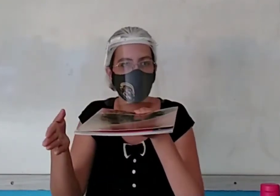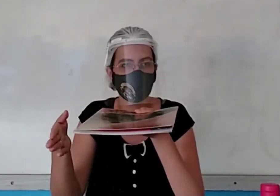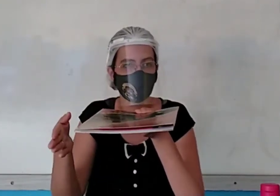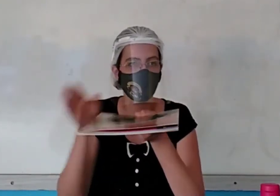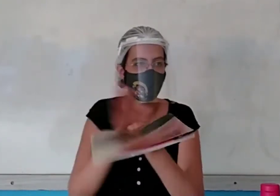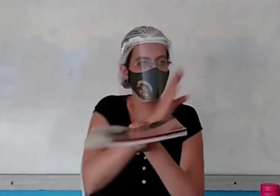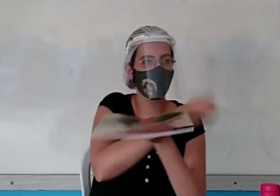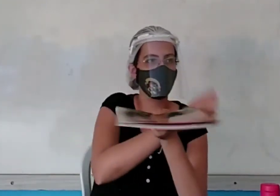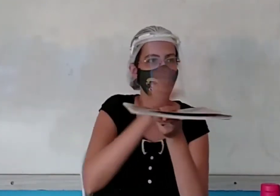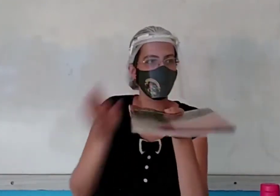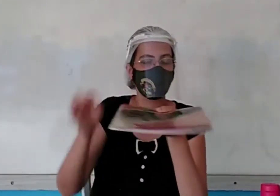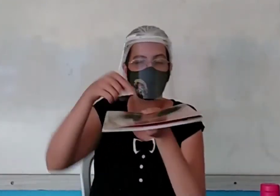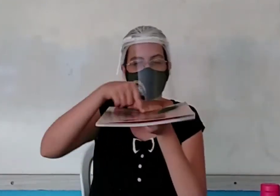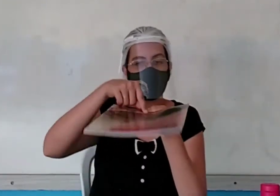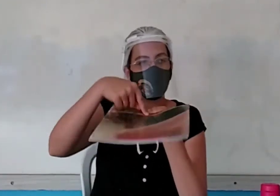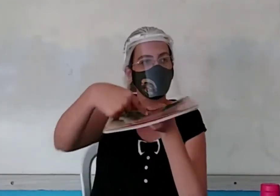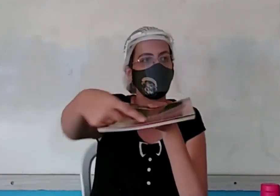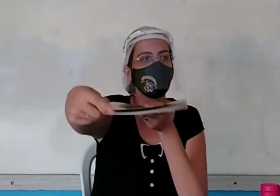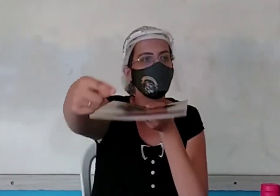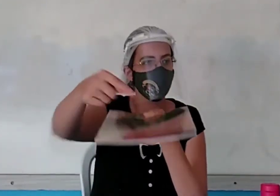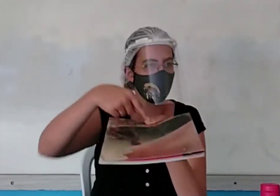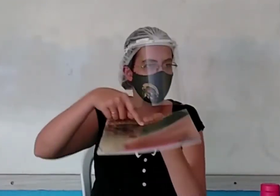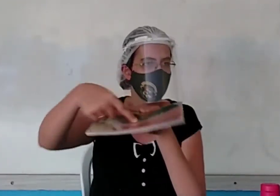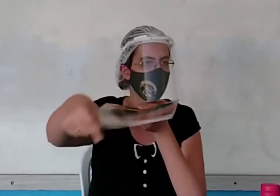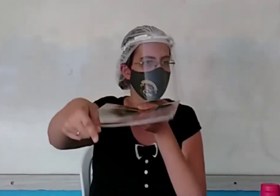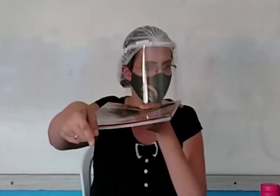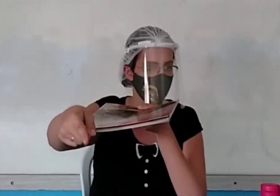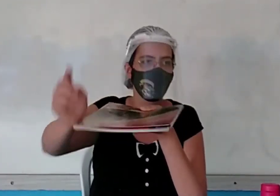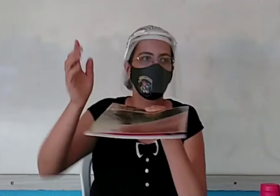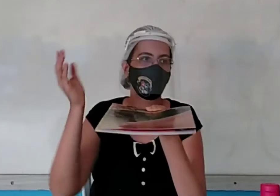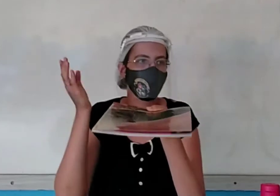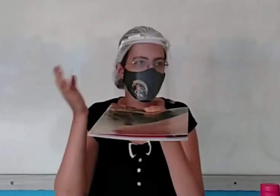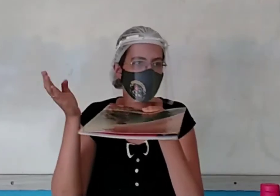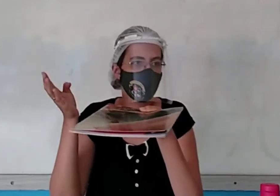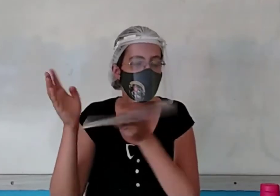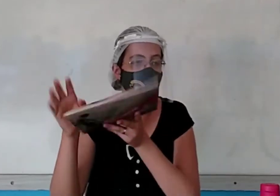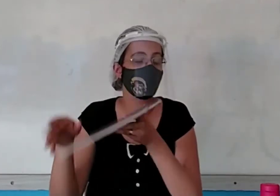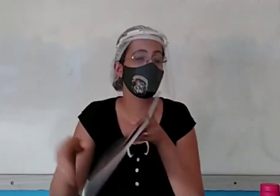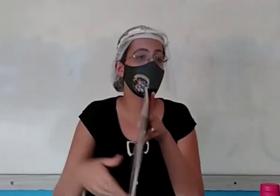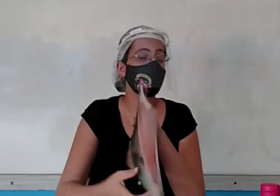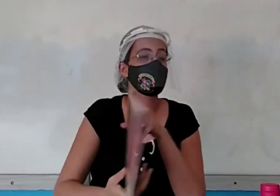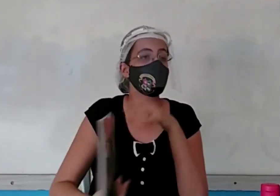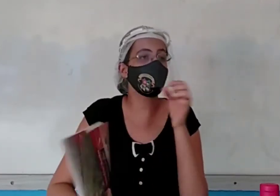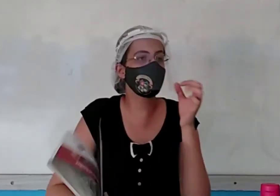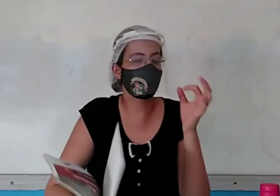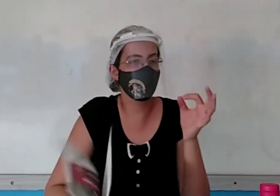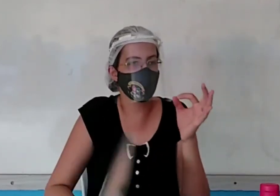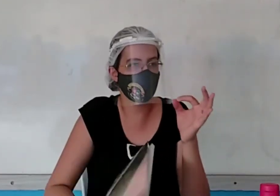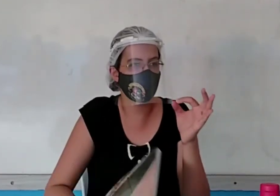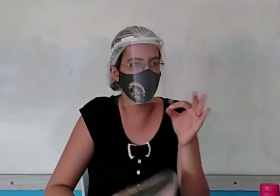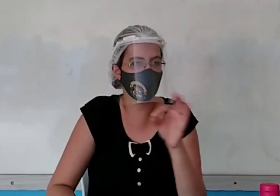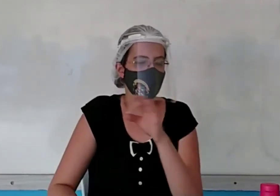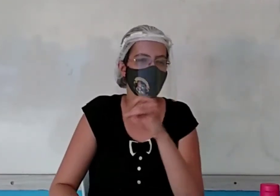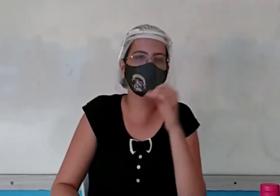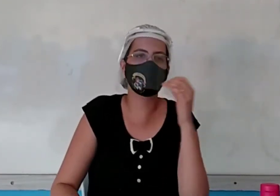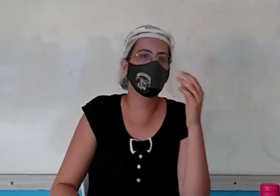lado. Ou a esquerda, mas na faixa de pedestre, ela não atravessa. Aí, se acontece algum acidente, a pessoa é